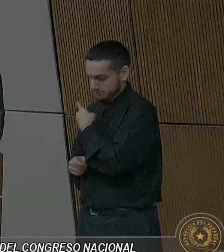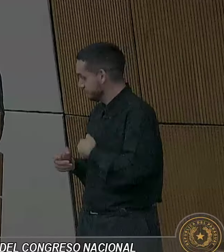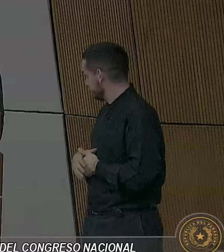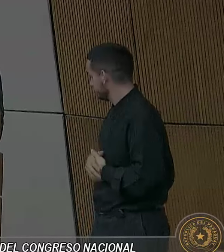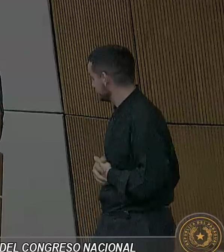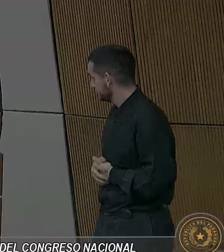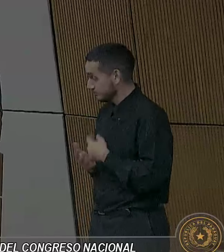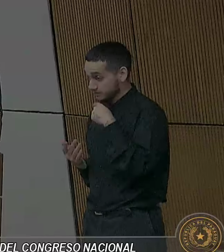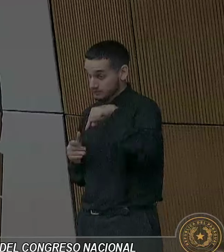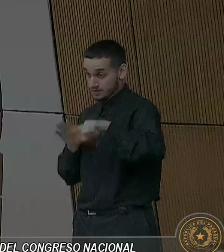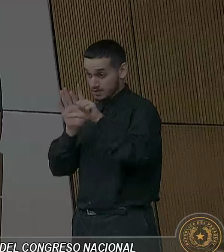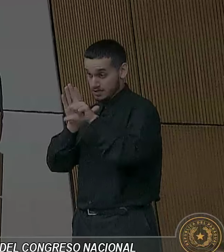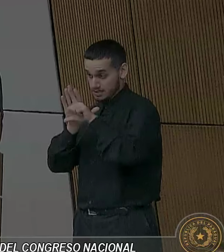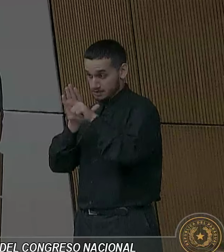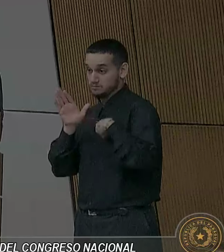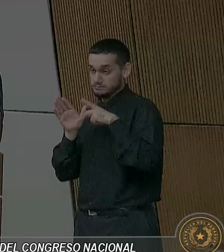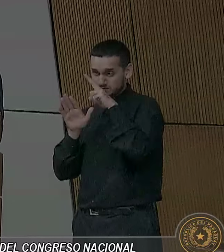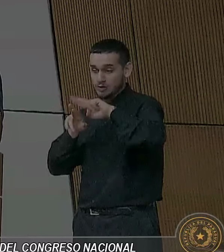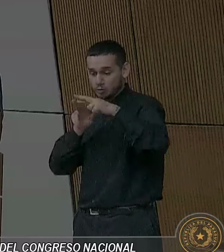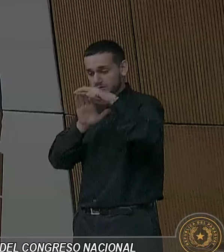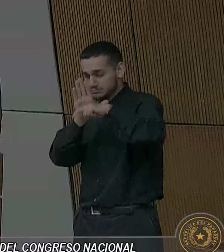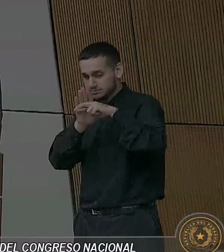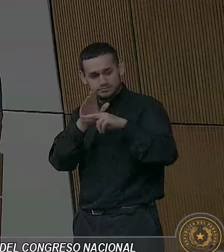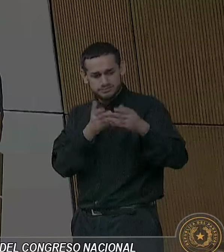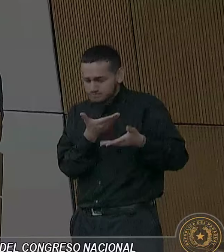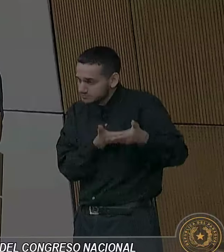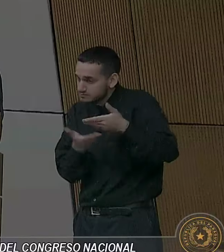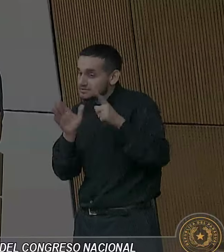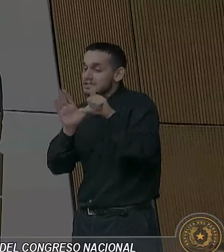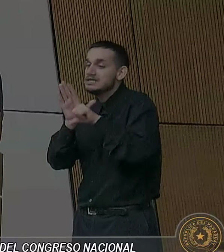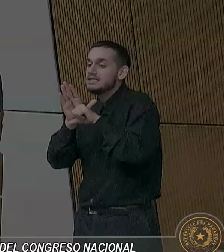Que esta ley que estamos queriendo construir todos juntos,